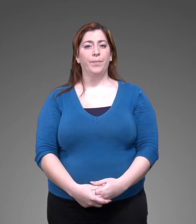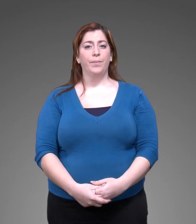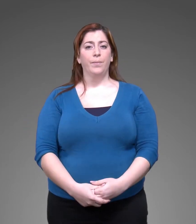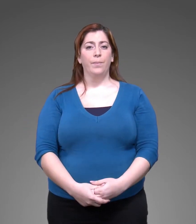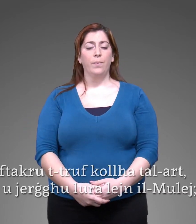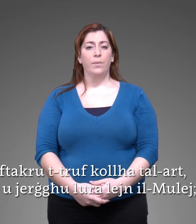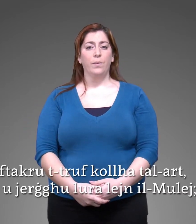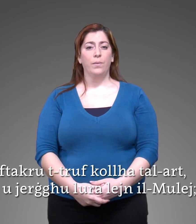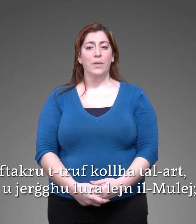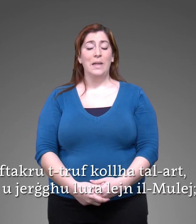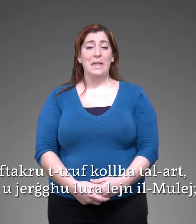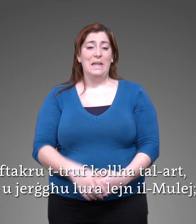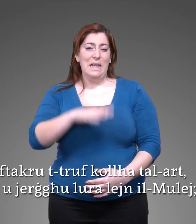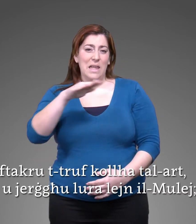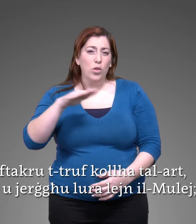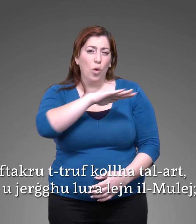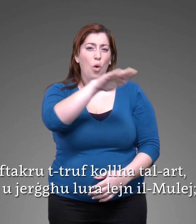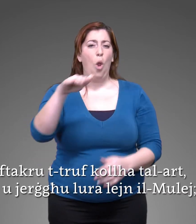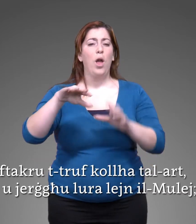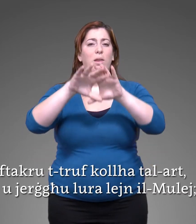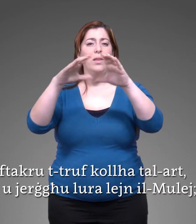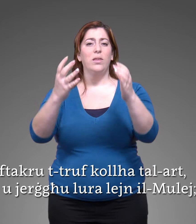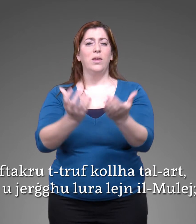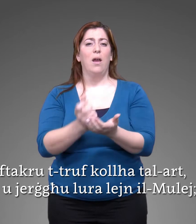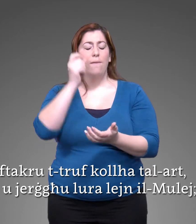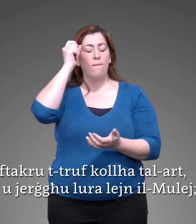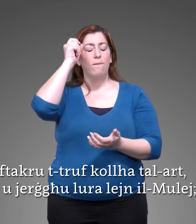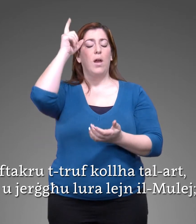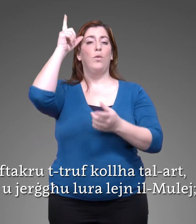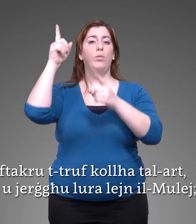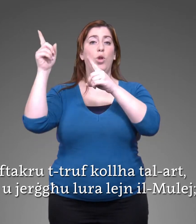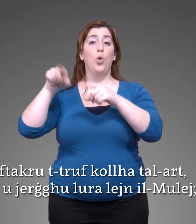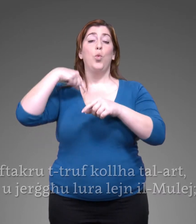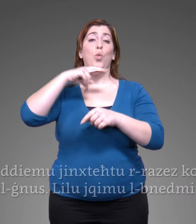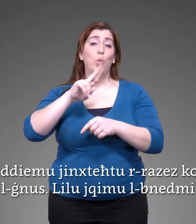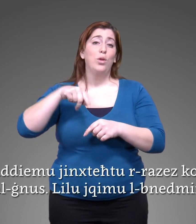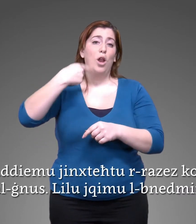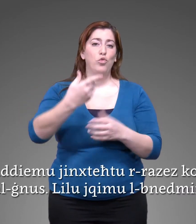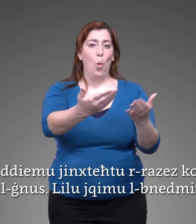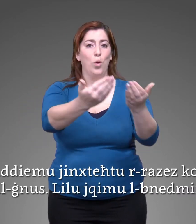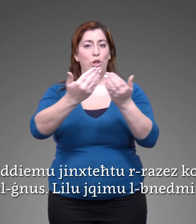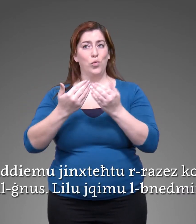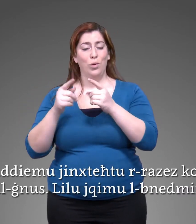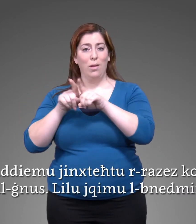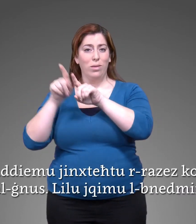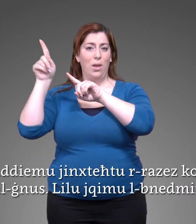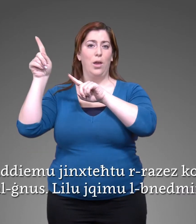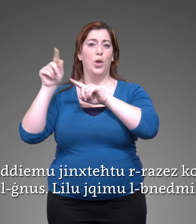Jiftakru t-truf kolla ta' l-art u jierġowlura lejn il-mulej U u d-dimu jinxtaħtu r